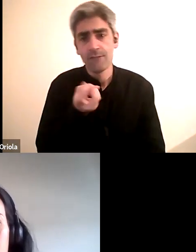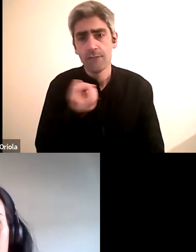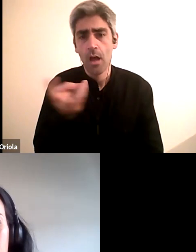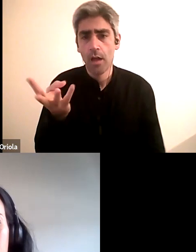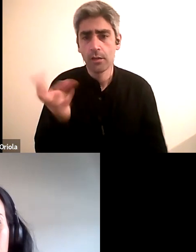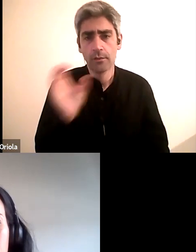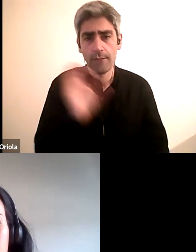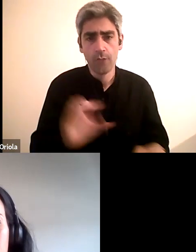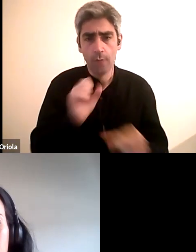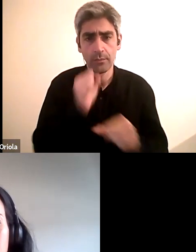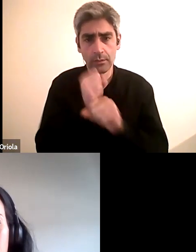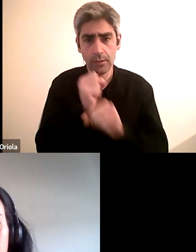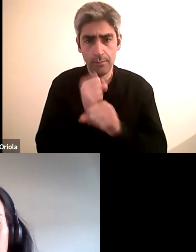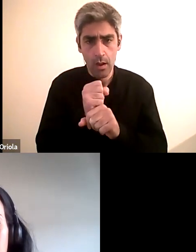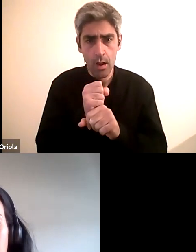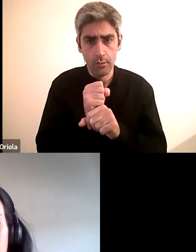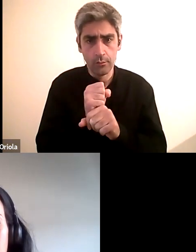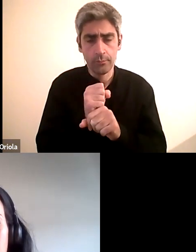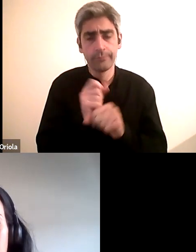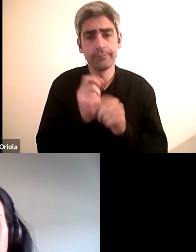em que é uma analogia